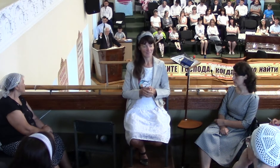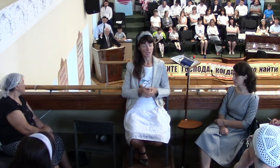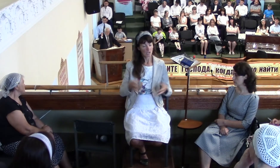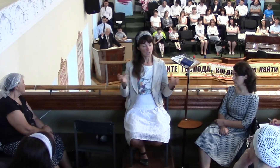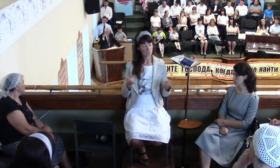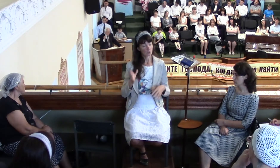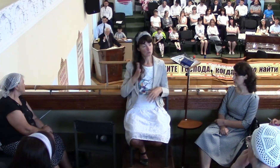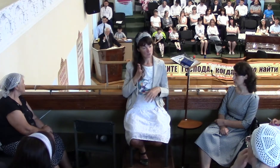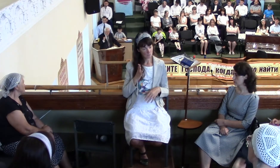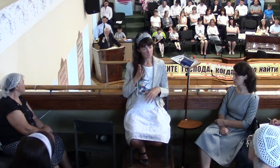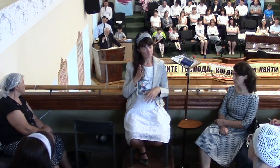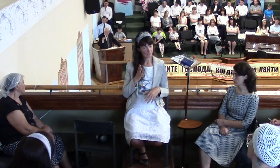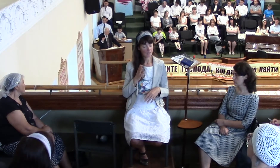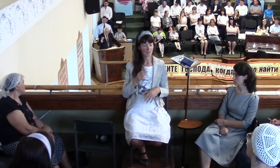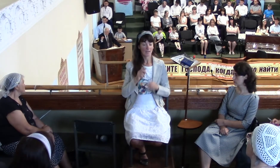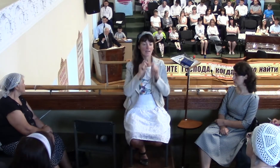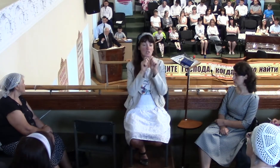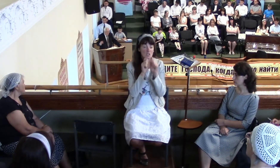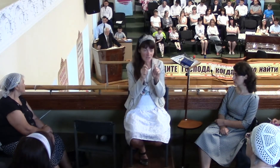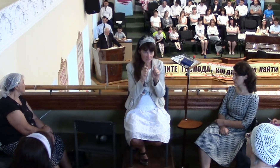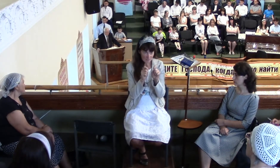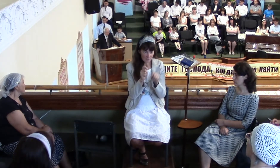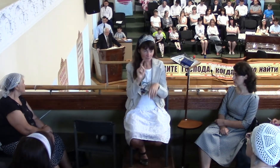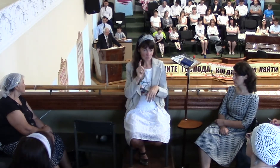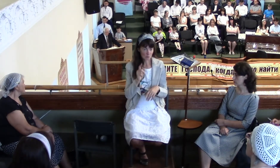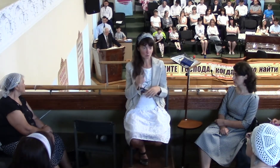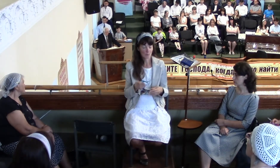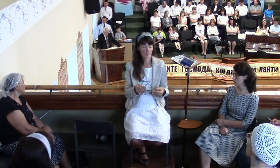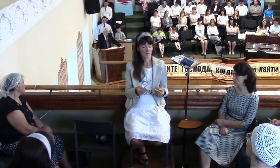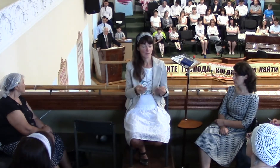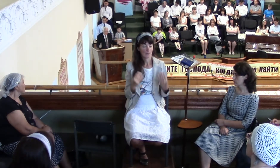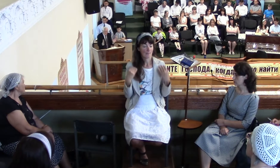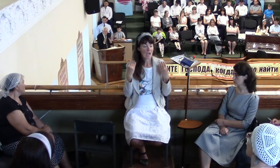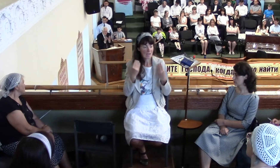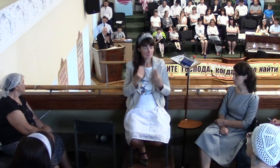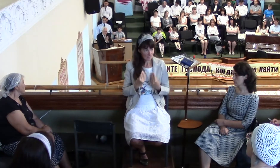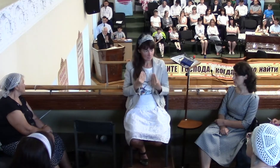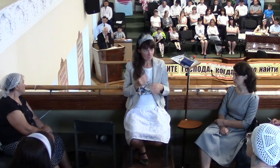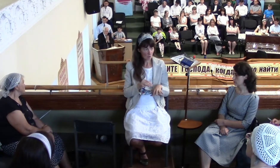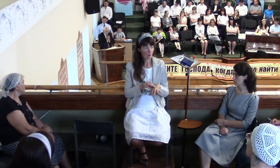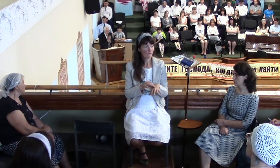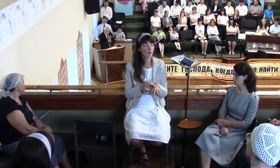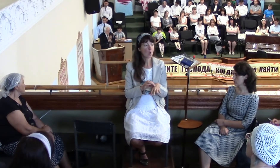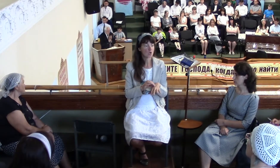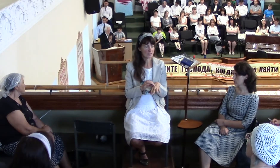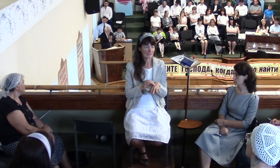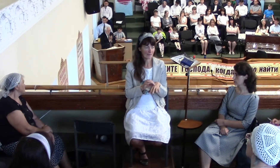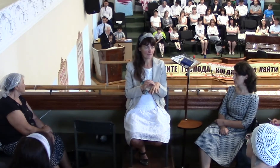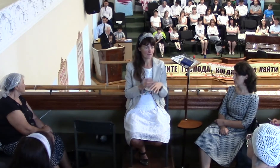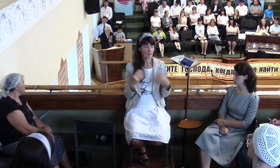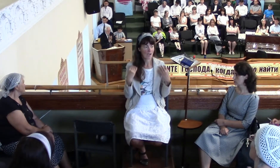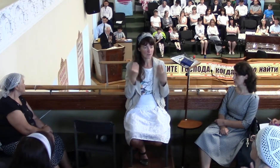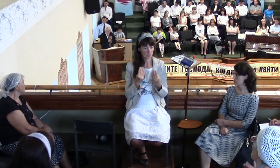была потом жертва, чтобы одеть их в кожаные одежды и чтобы они могли встретиться с Богом.